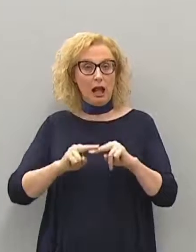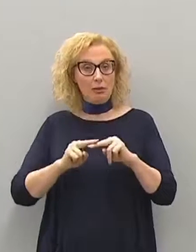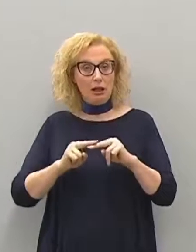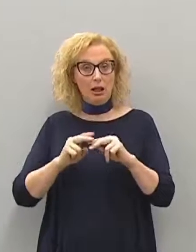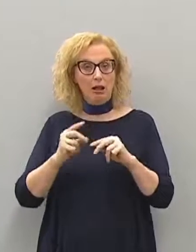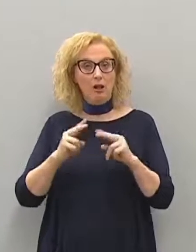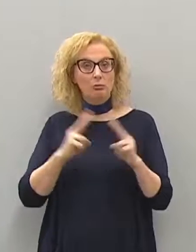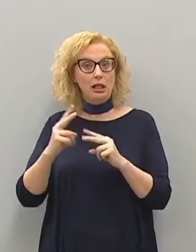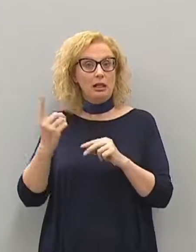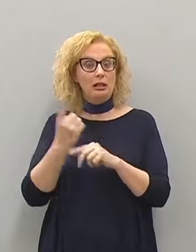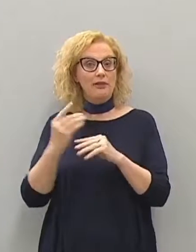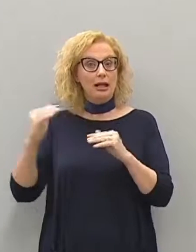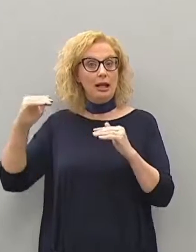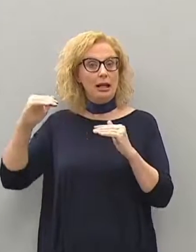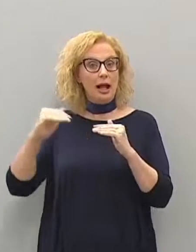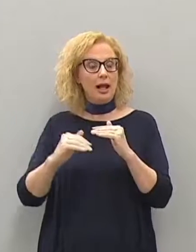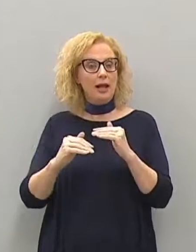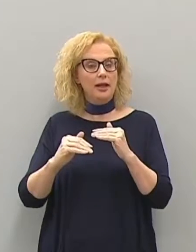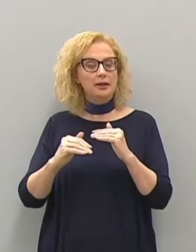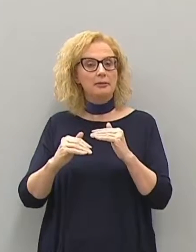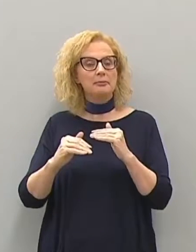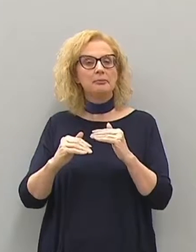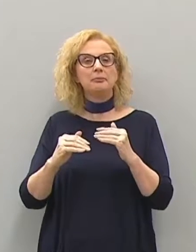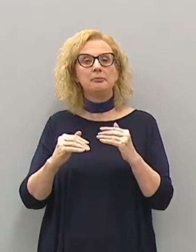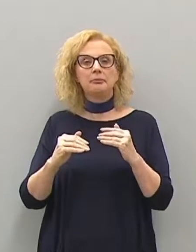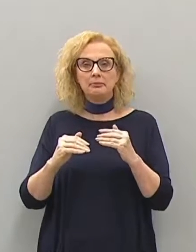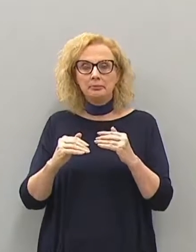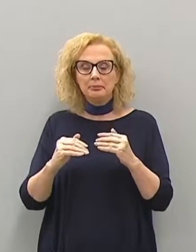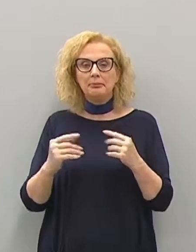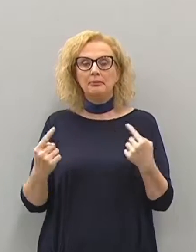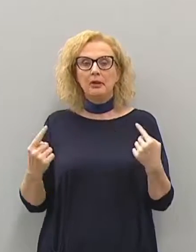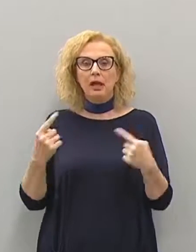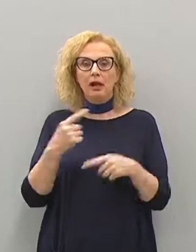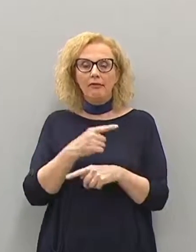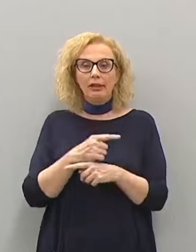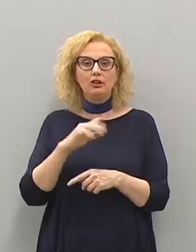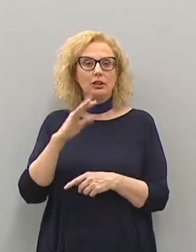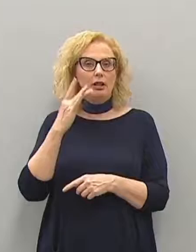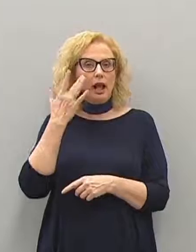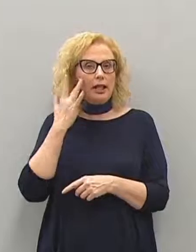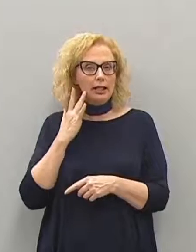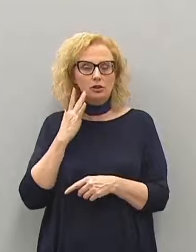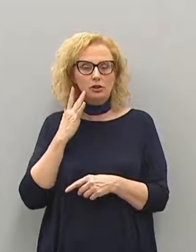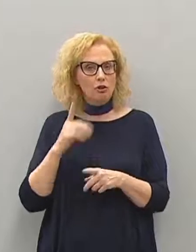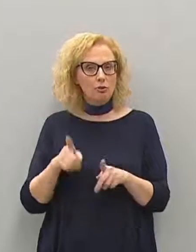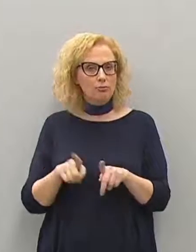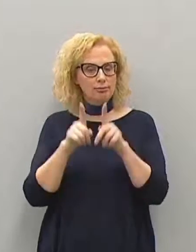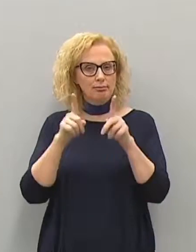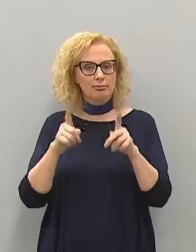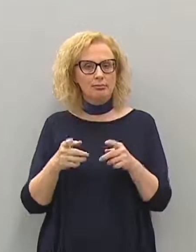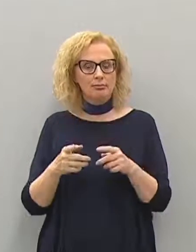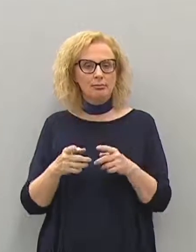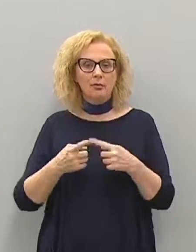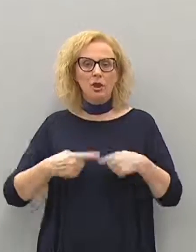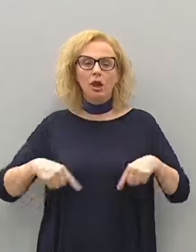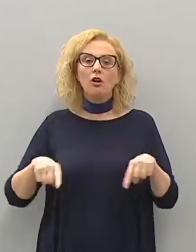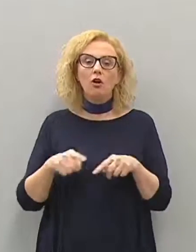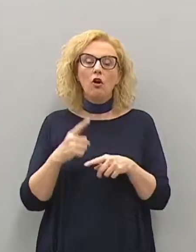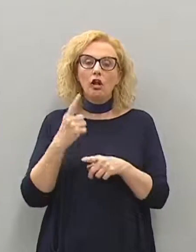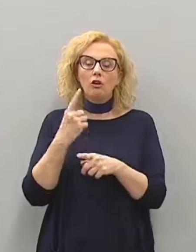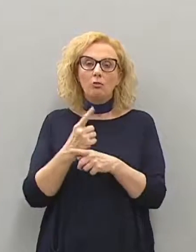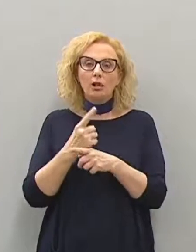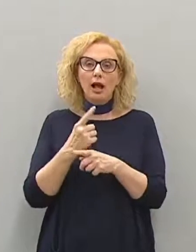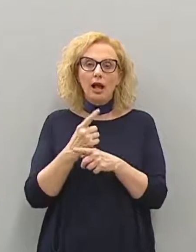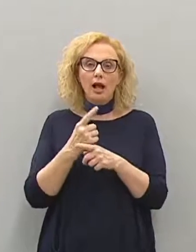questo ci fa pensare che e molto e molto rischioso quindi io devo aggiornare le le